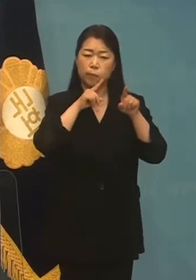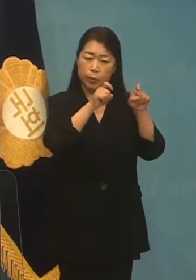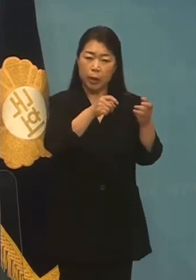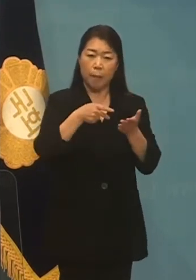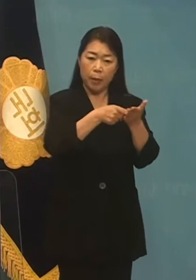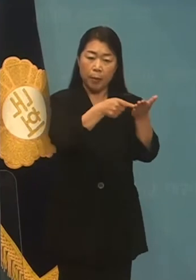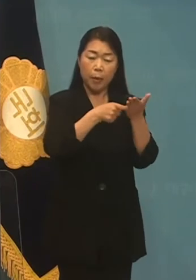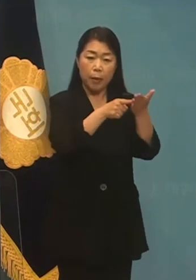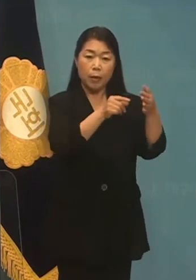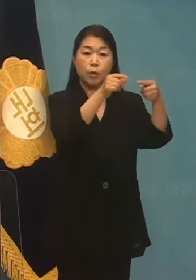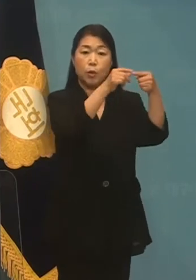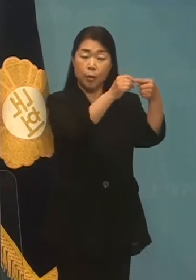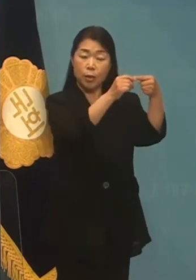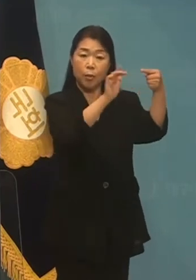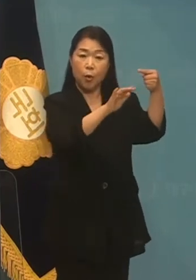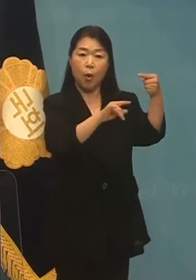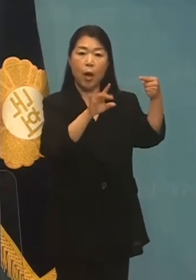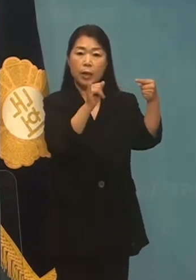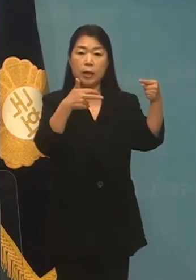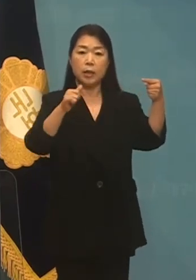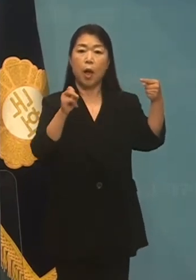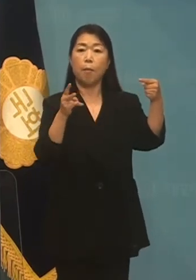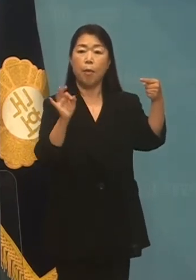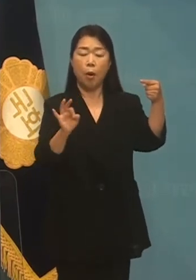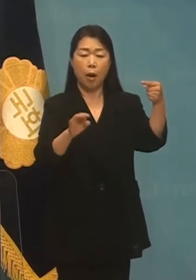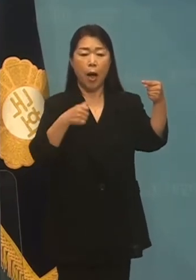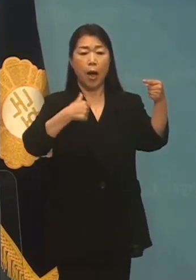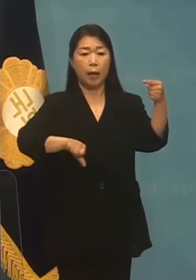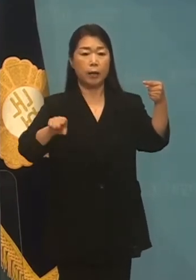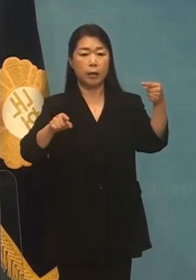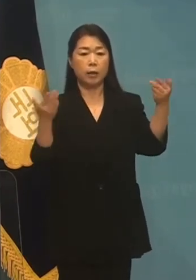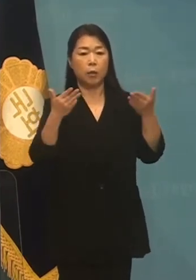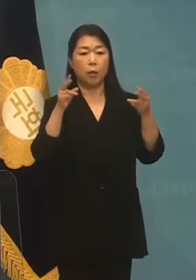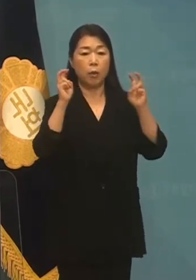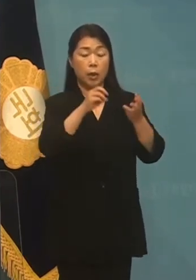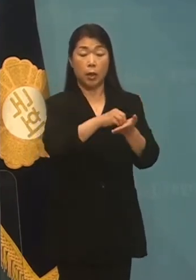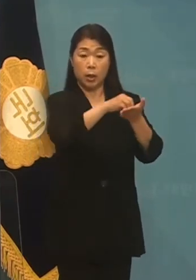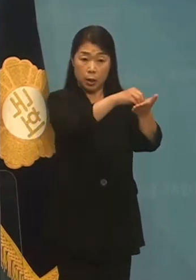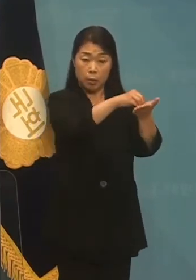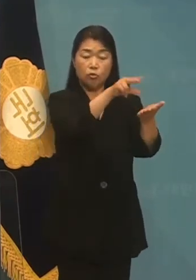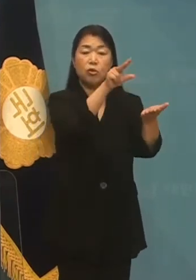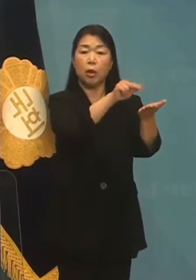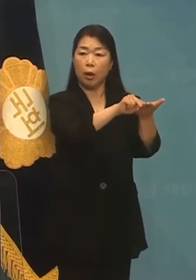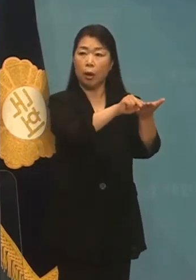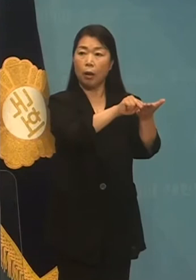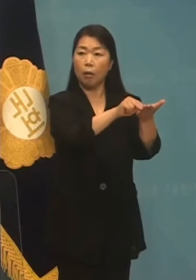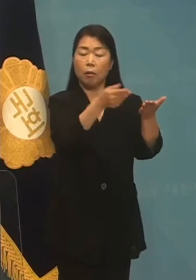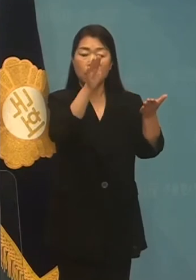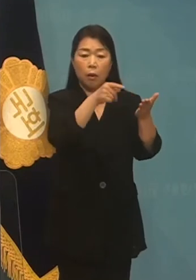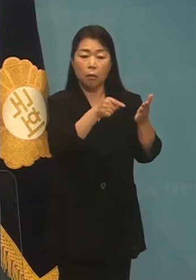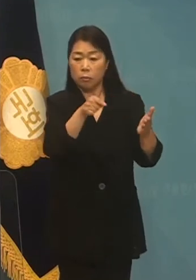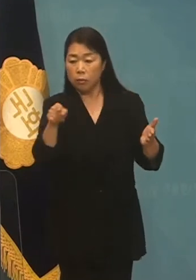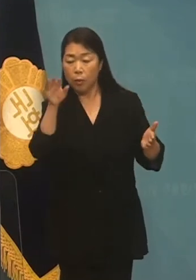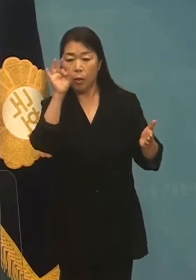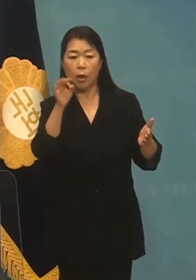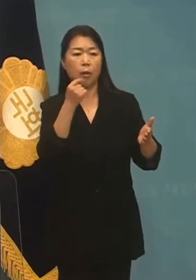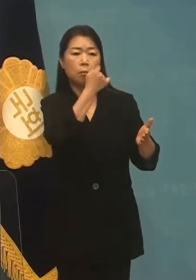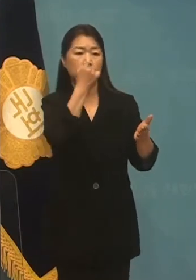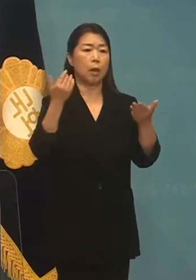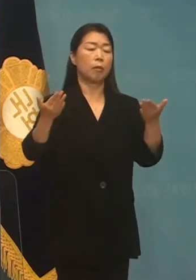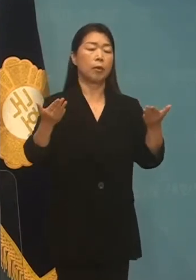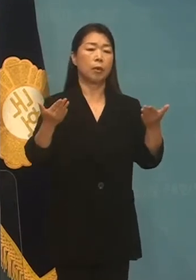의혹, 이재명 지사의 아들 취업 의혹입니다. 사실